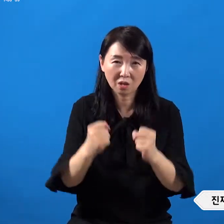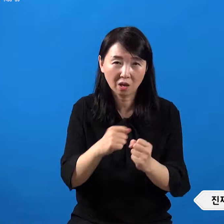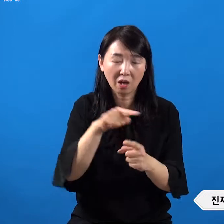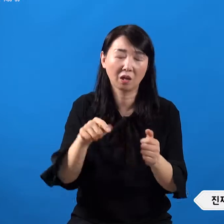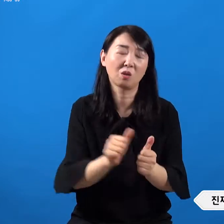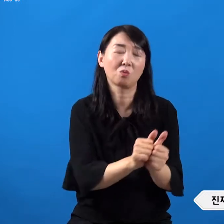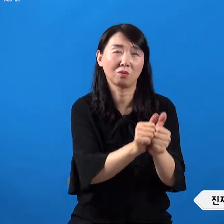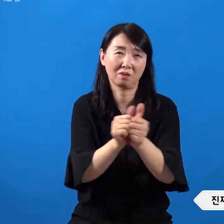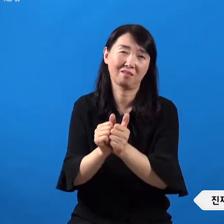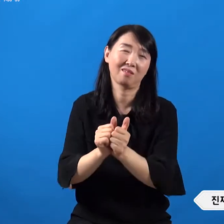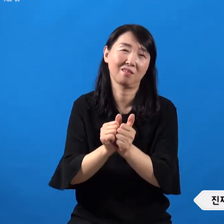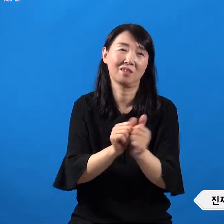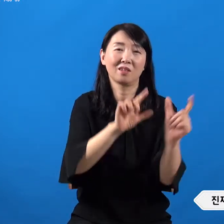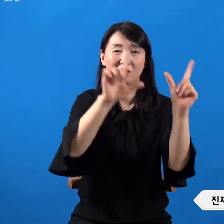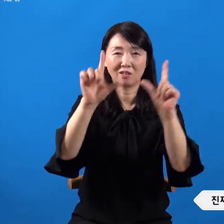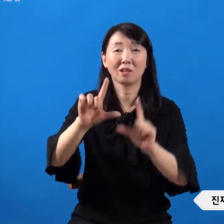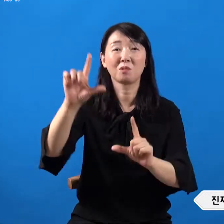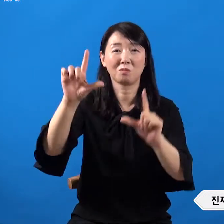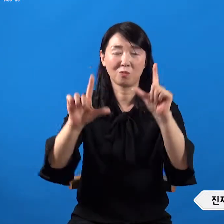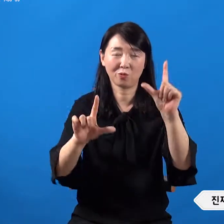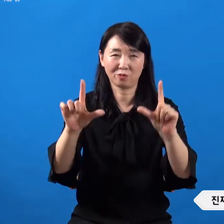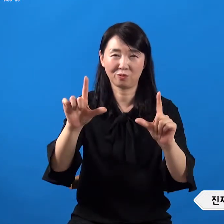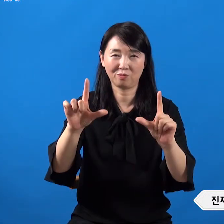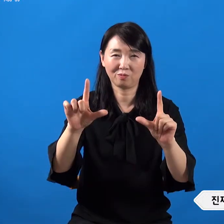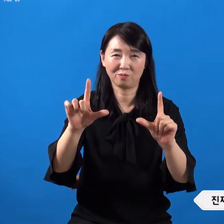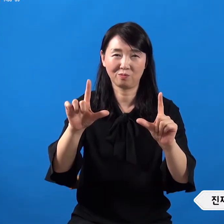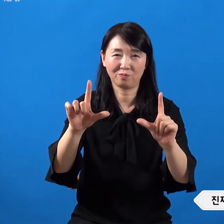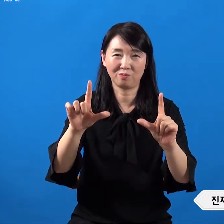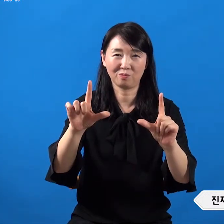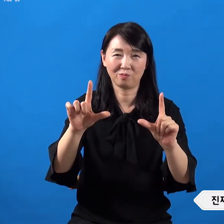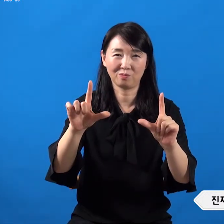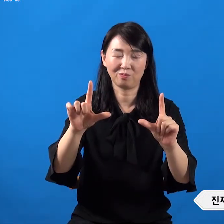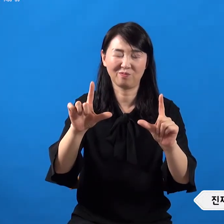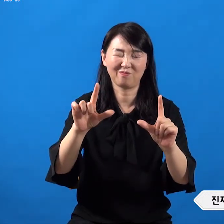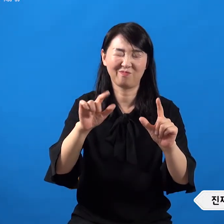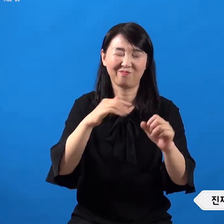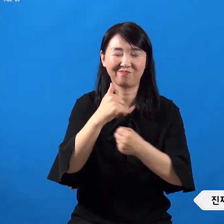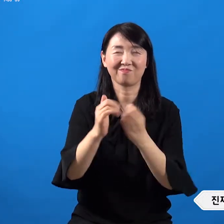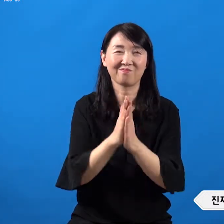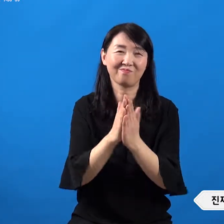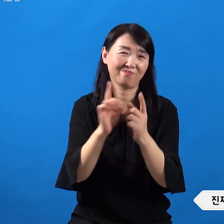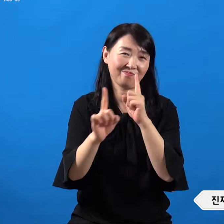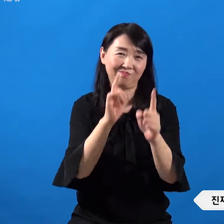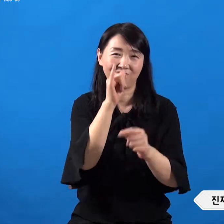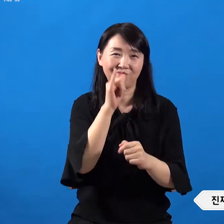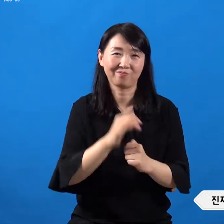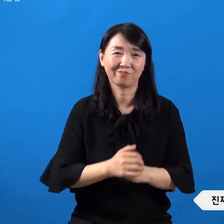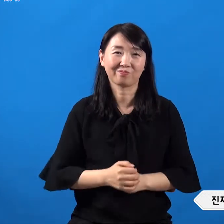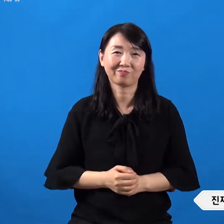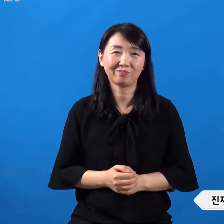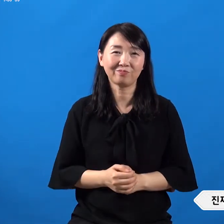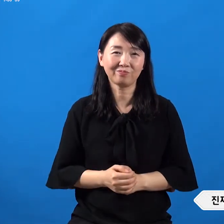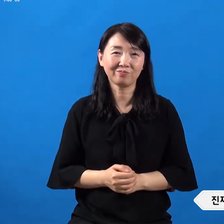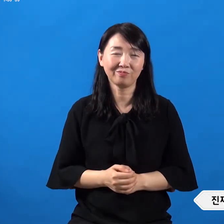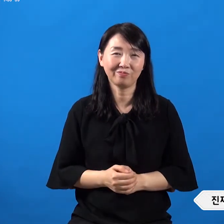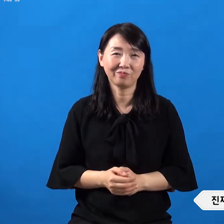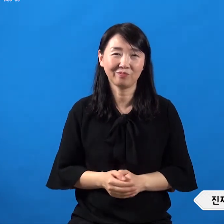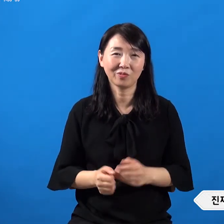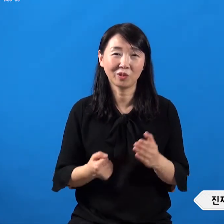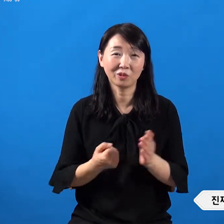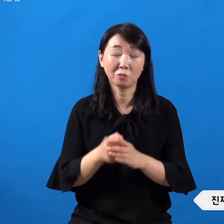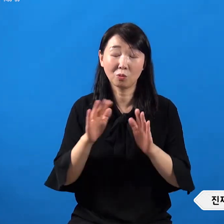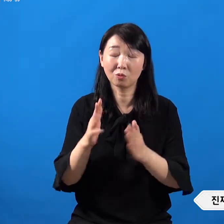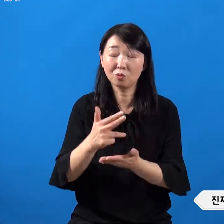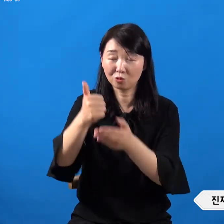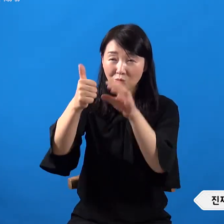가운데 동행하는 삶의 모습을 성경은 말씀하고 있습니다. 그래서 오늘 그렇게